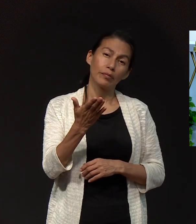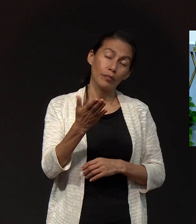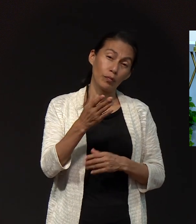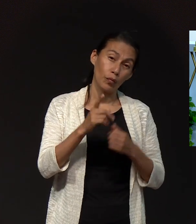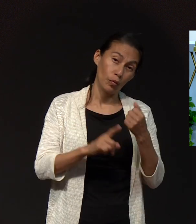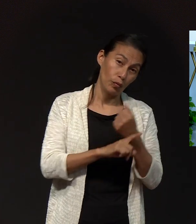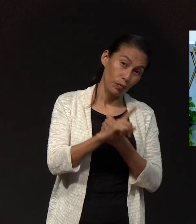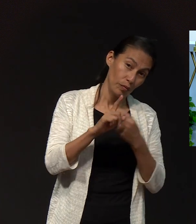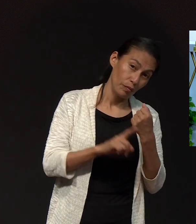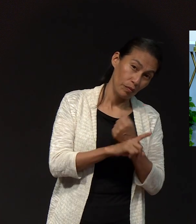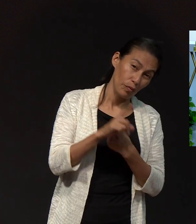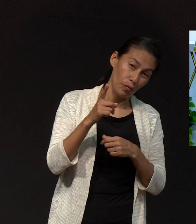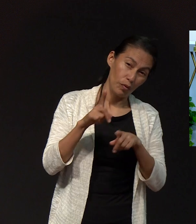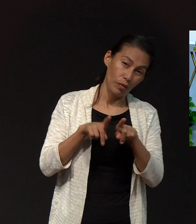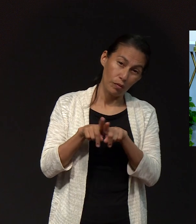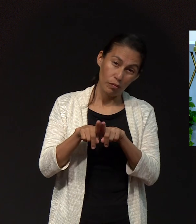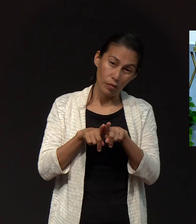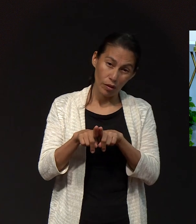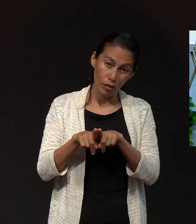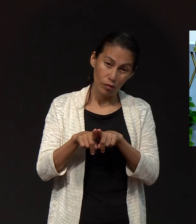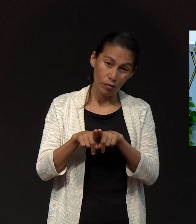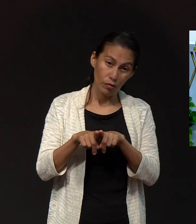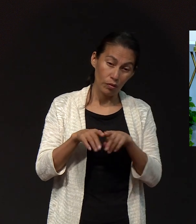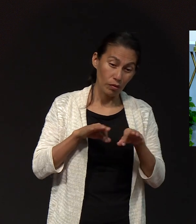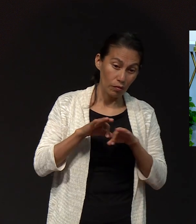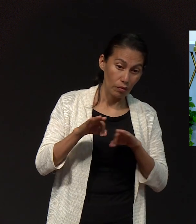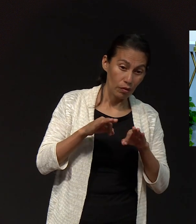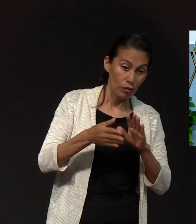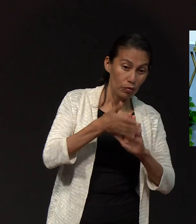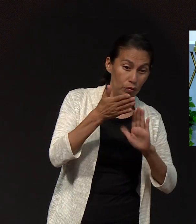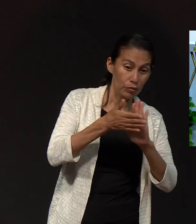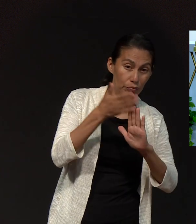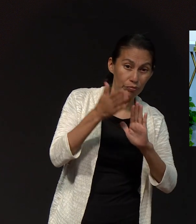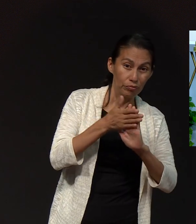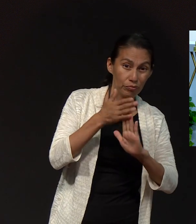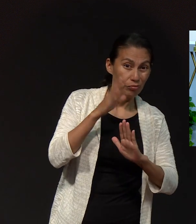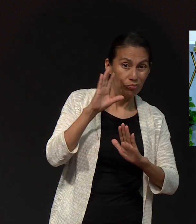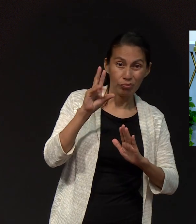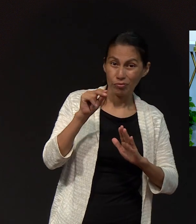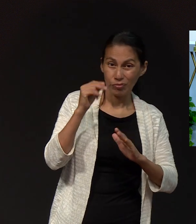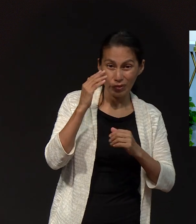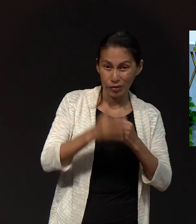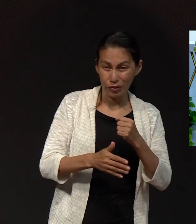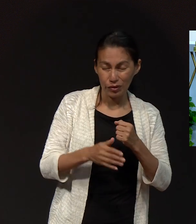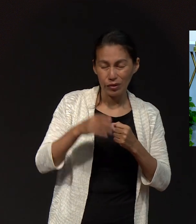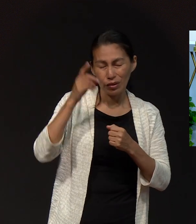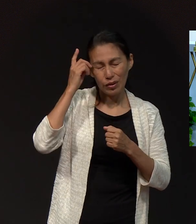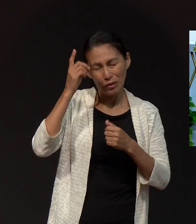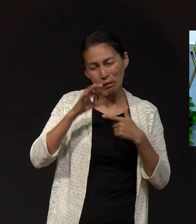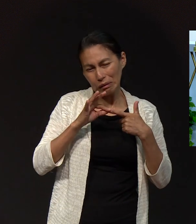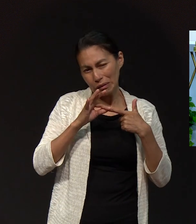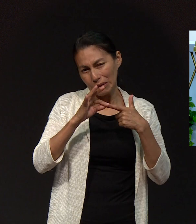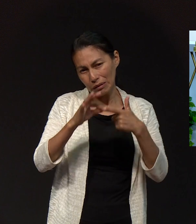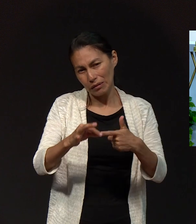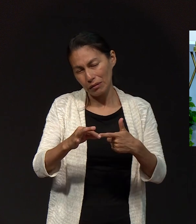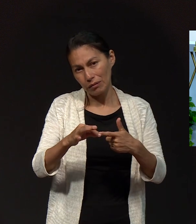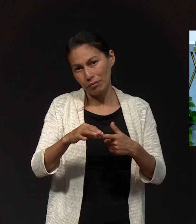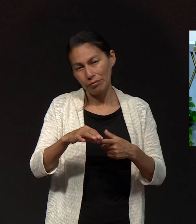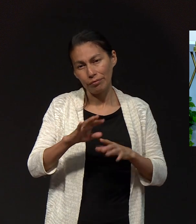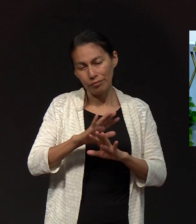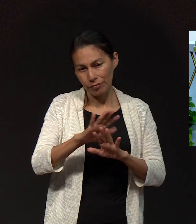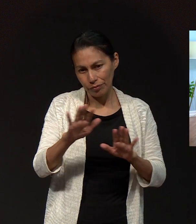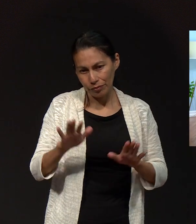por un problema Con un hermano Por no terminar Trabajo de construcción Lo pongo en las manos de Dios Y que él pueda